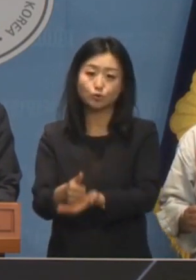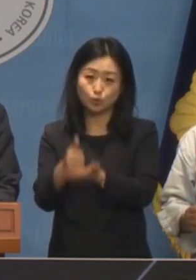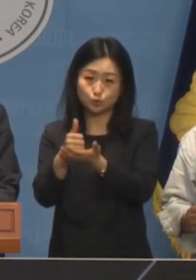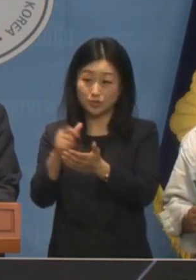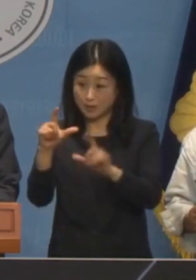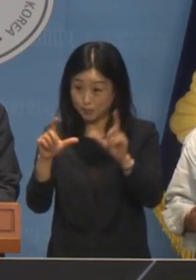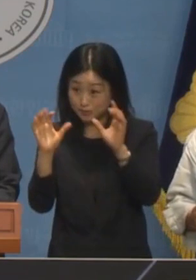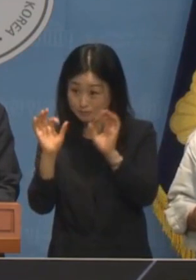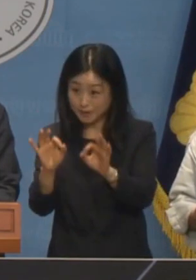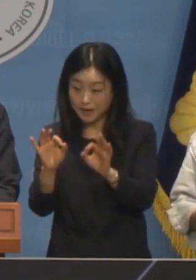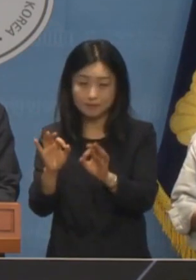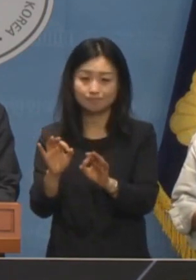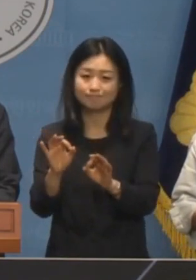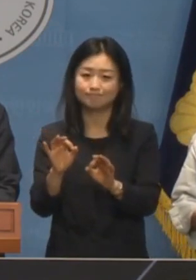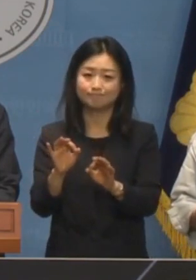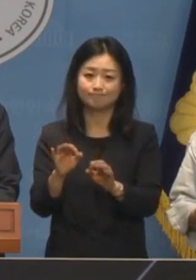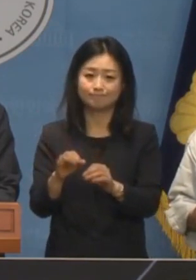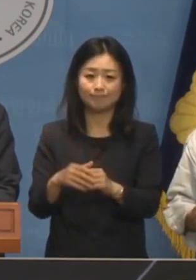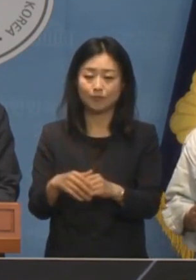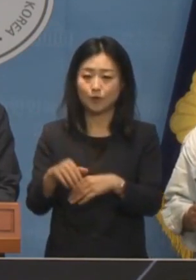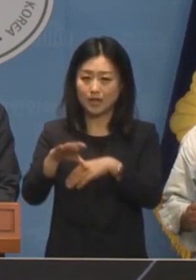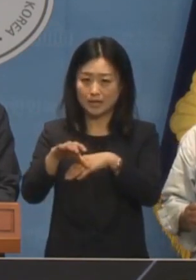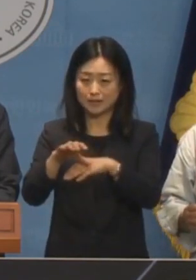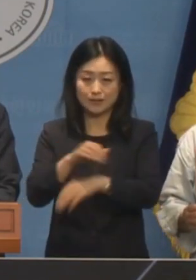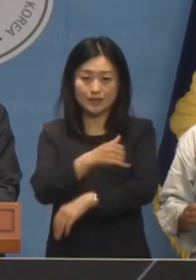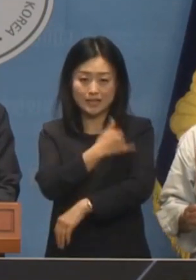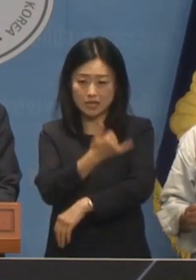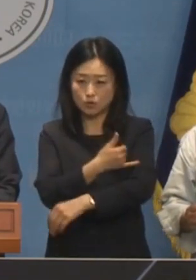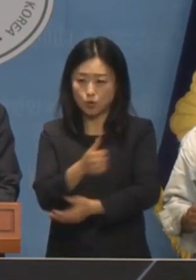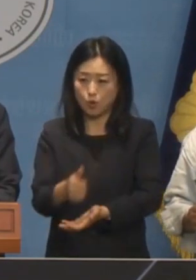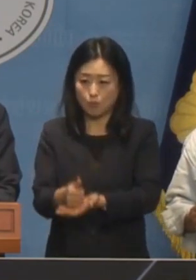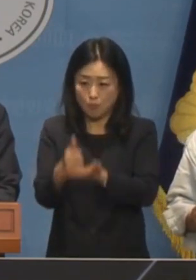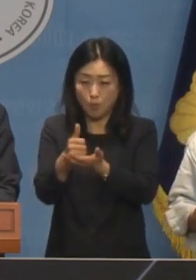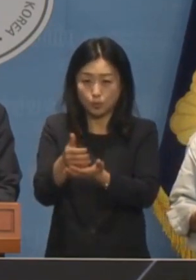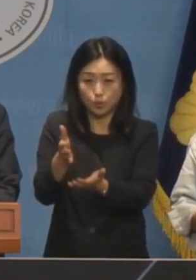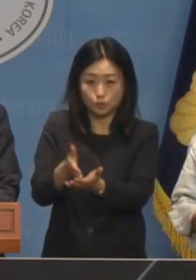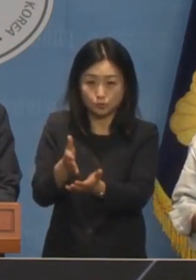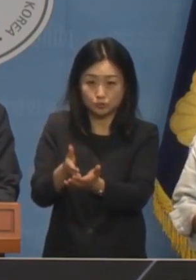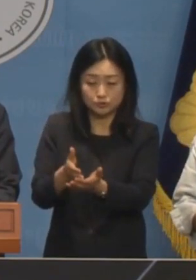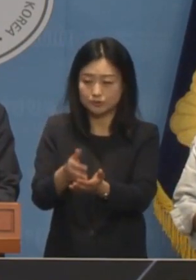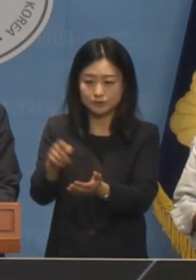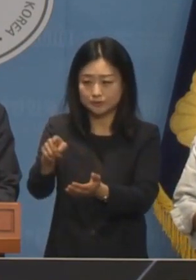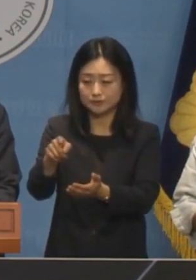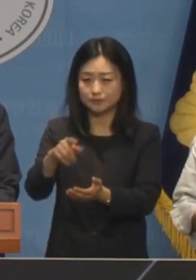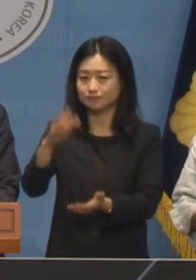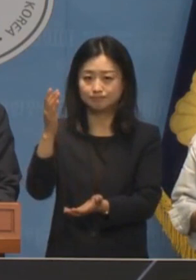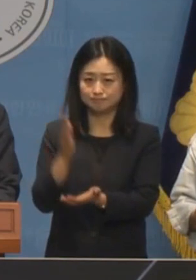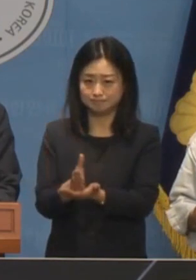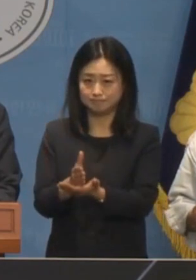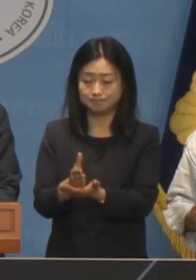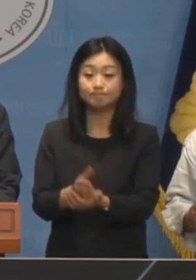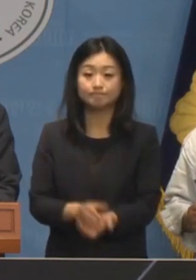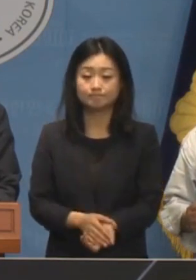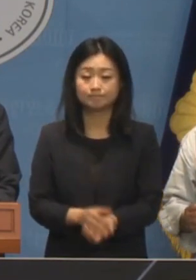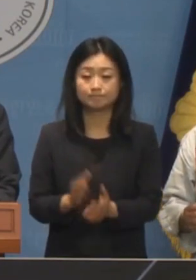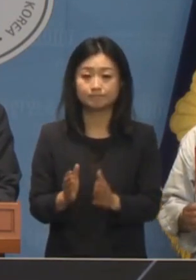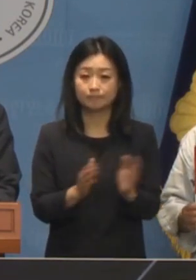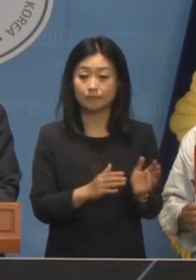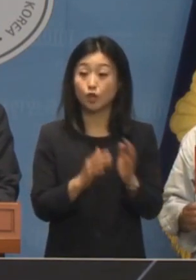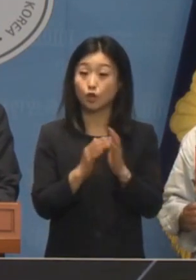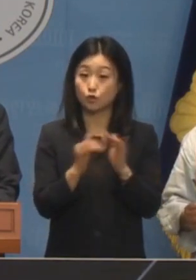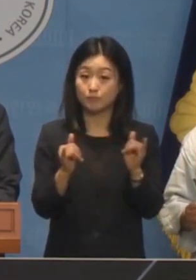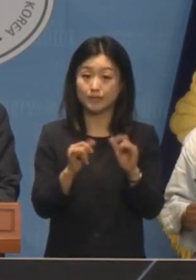그리고 인권보도 준칙을 즉각 폐기해야 될 것, 폐기해 줄 것을 저희는 기대하고 있고 또 이러한